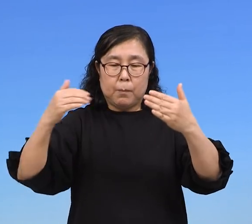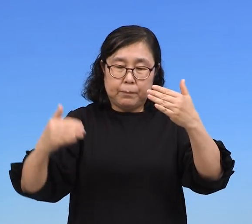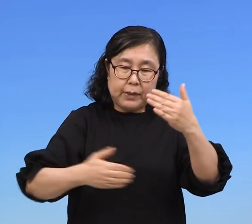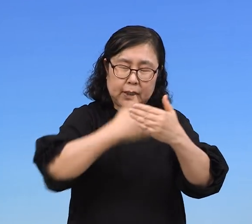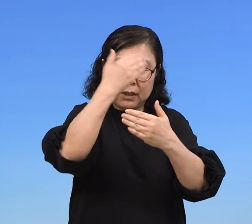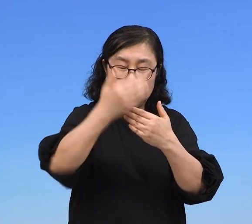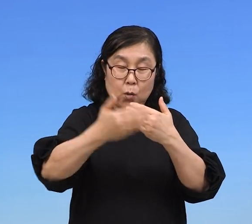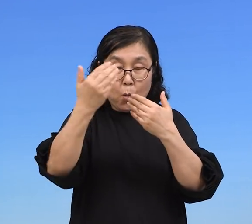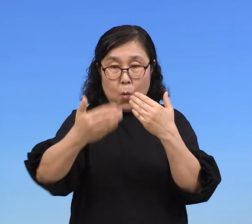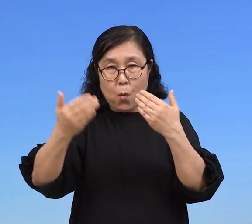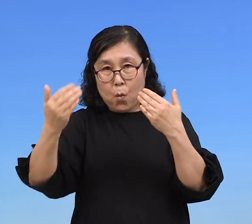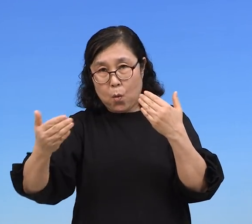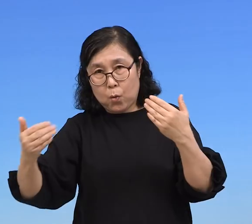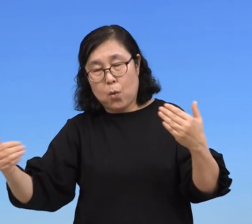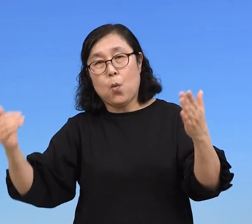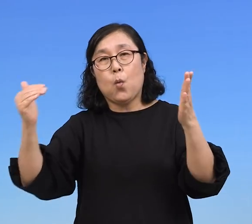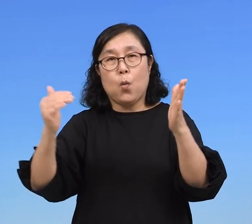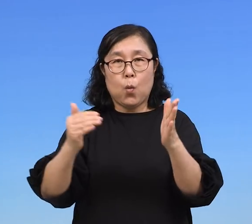채워주소서.